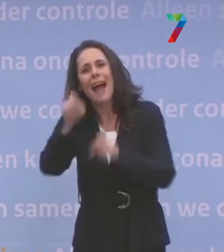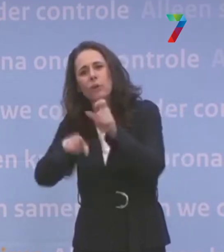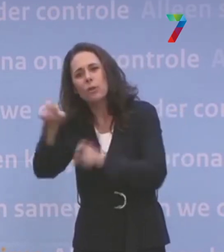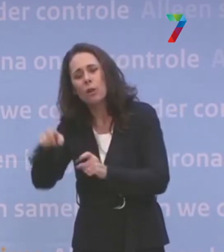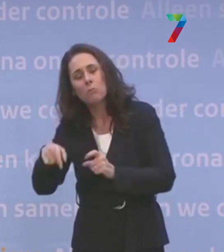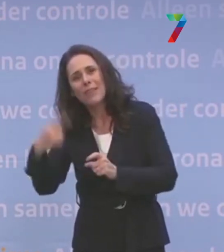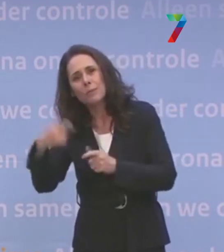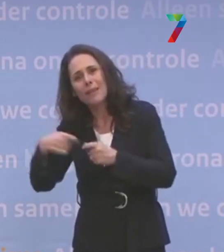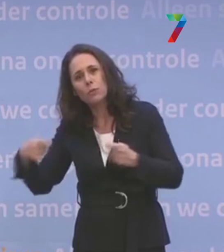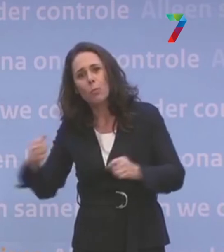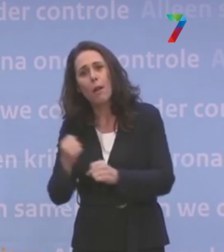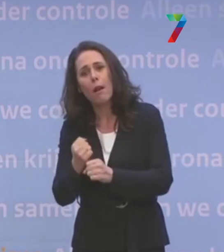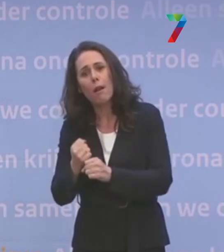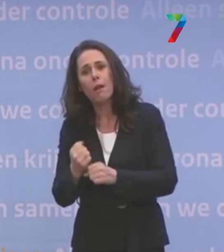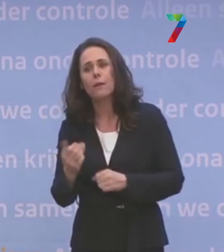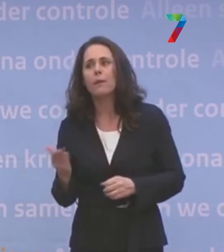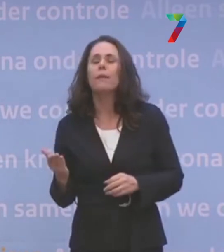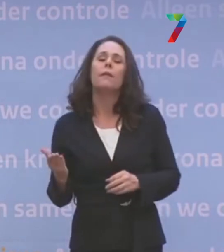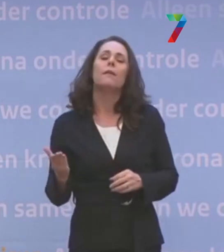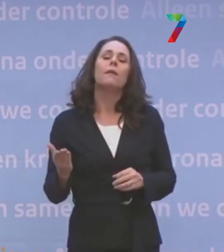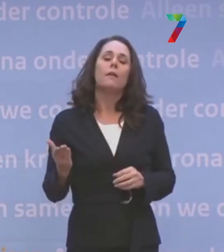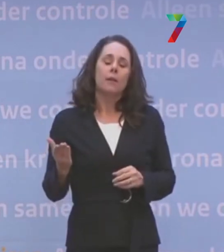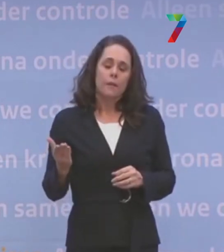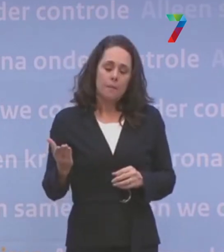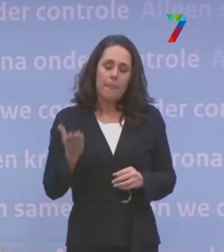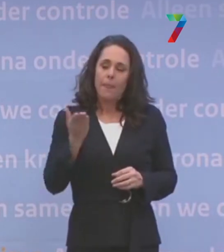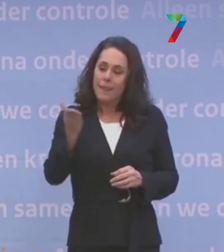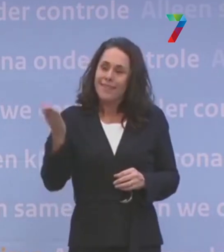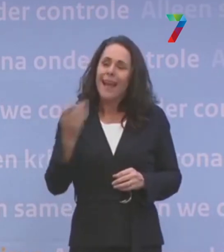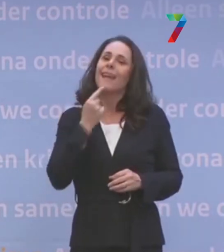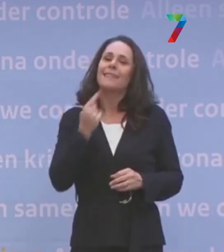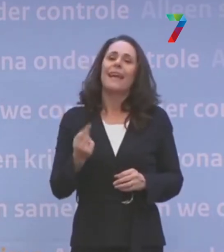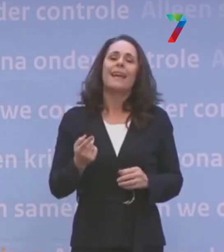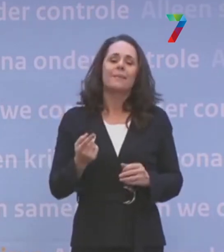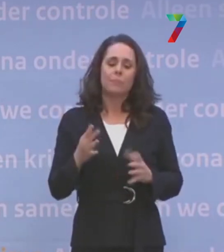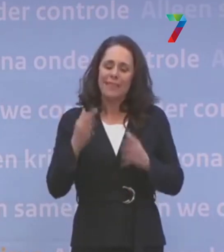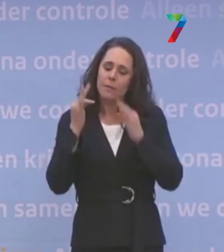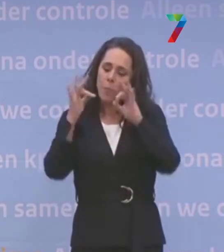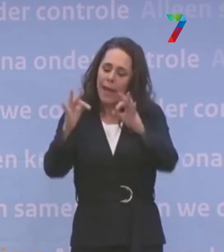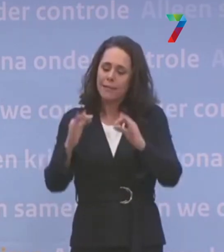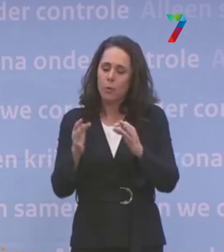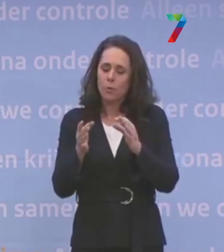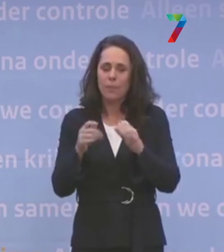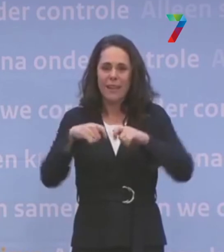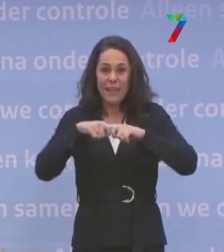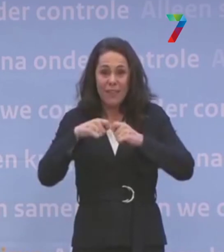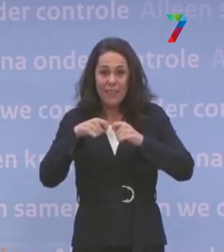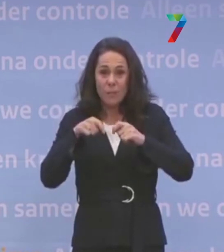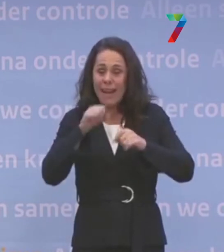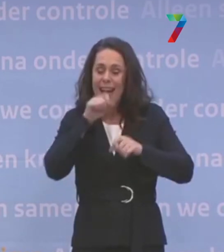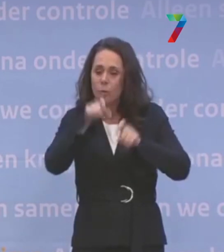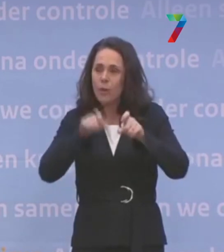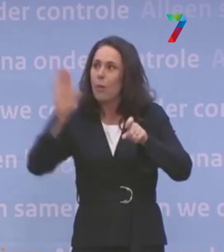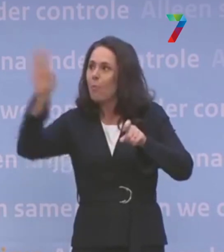versoepeld worden? Ja, wat we daar zeggen is natuurlijk, zou het nou niet beter zijn om heel precies te kijken bij kwetsbare ouderen buiten de